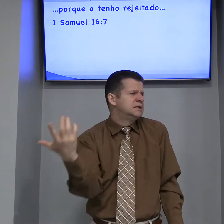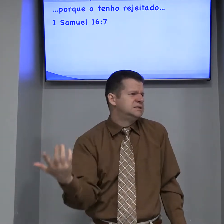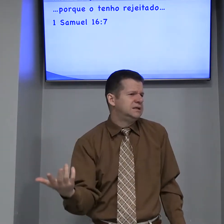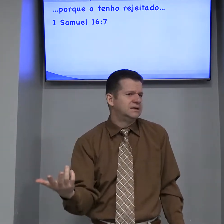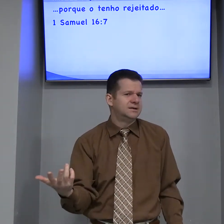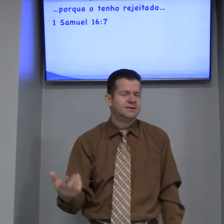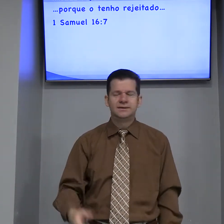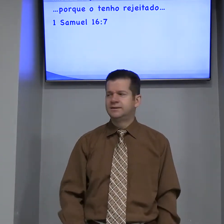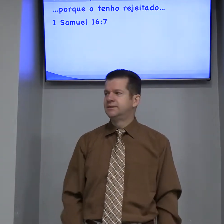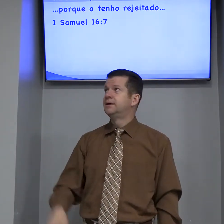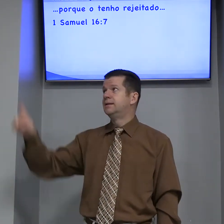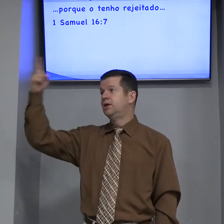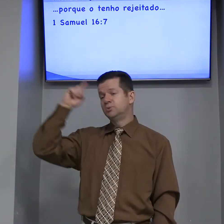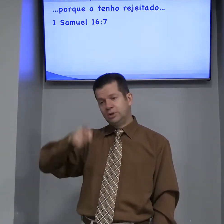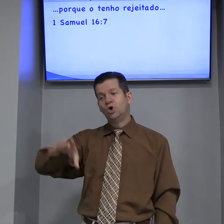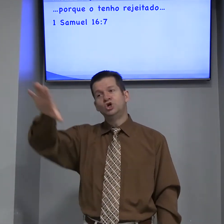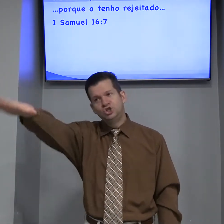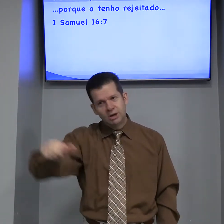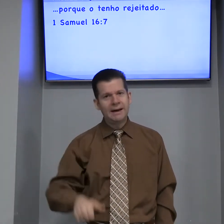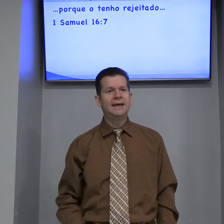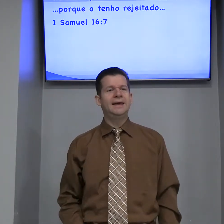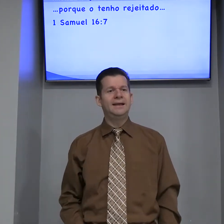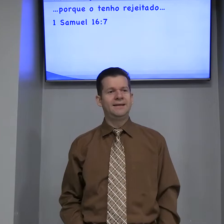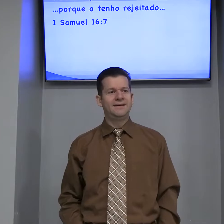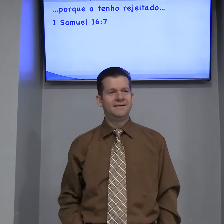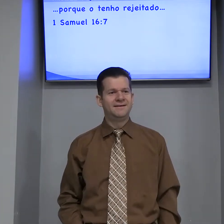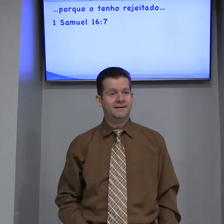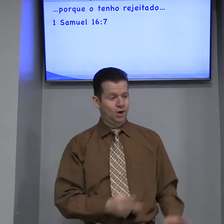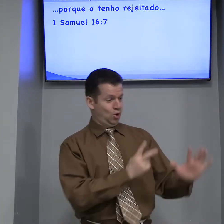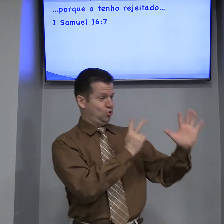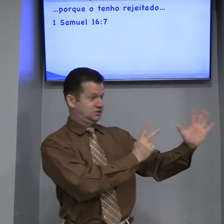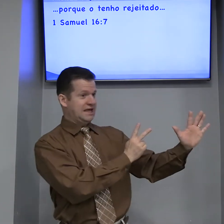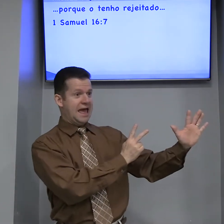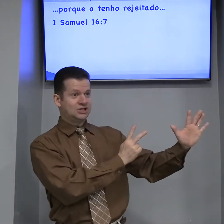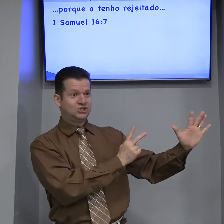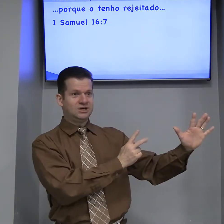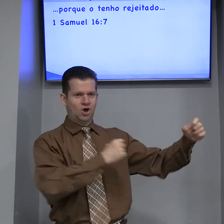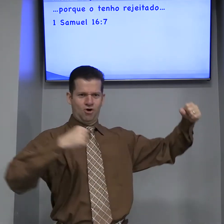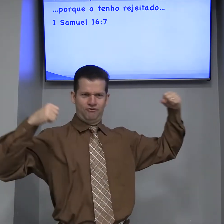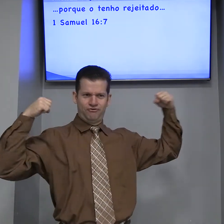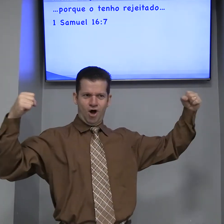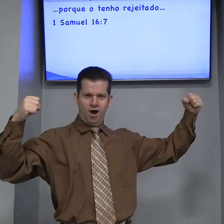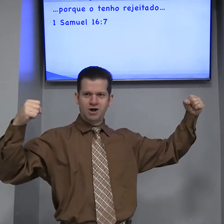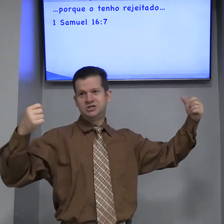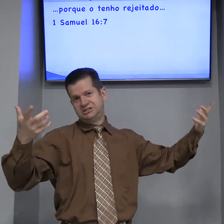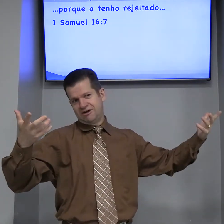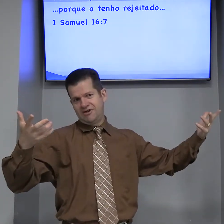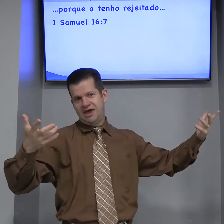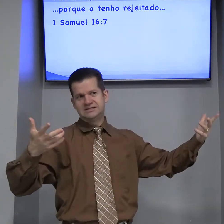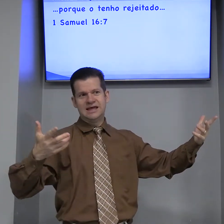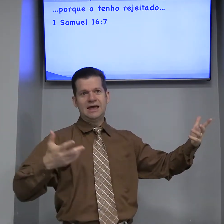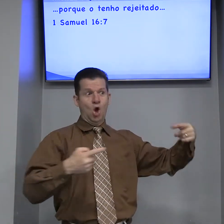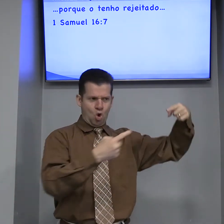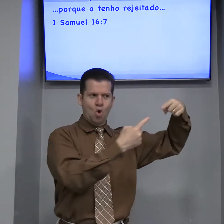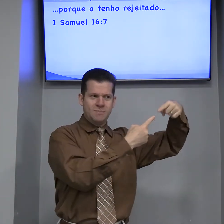esse. Deus mandou chamar ele. O 7, forte, talvez, né?